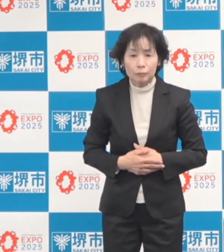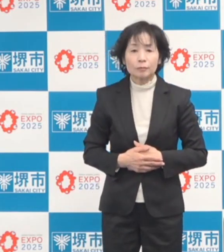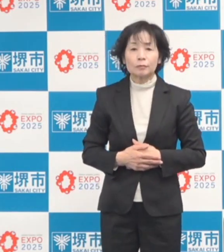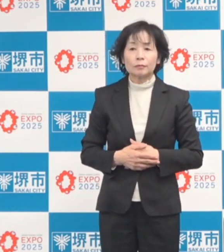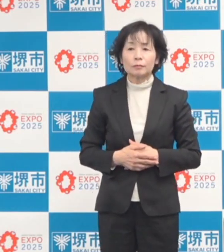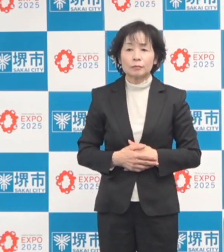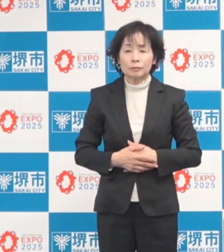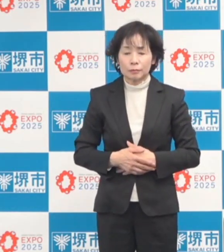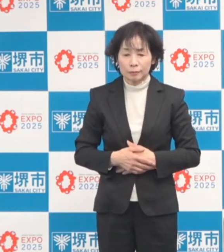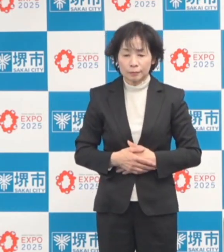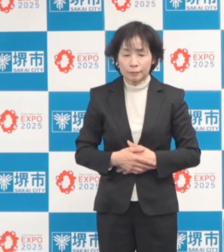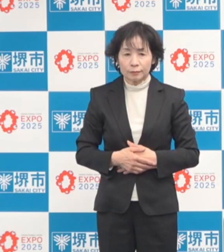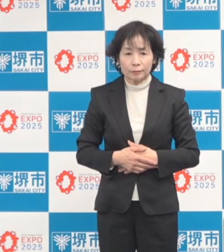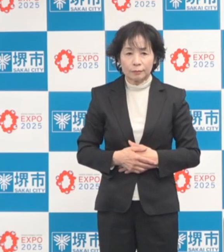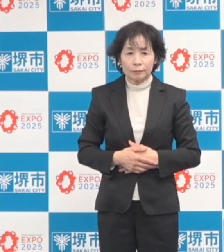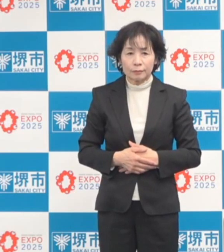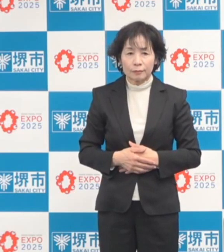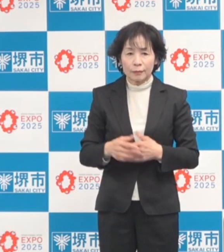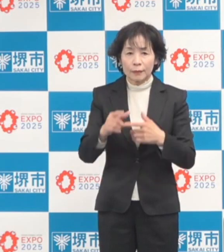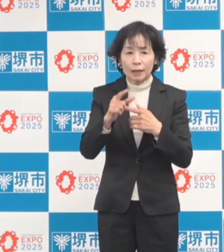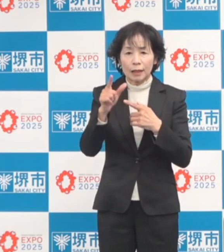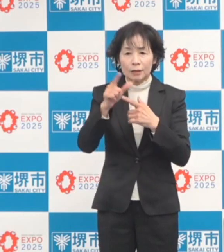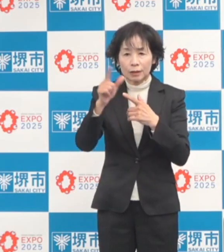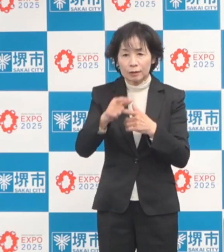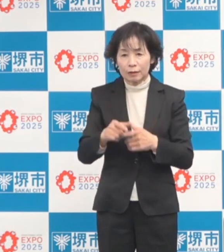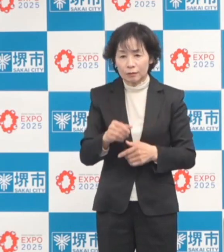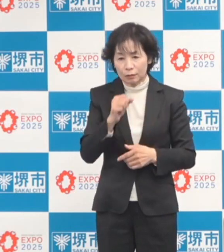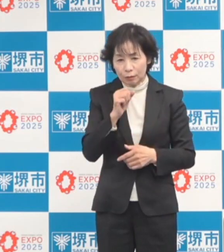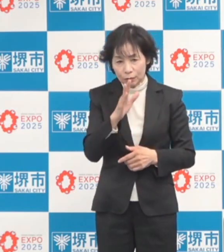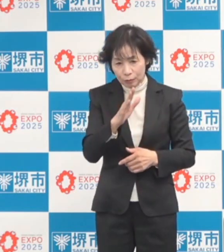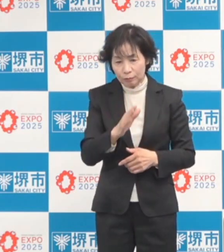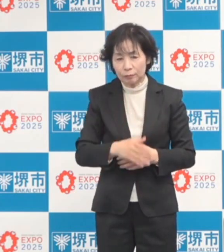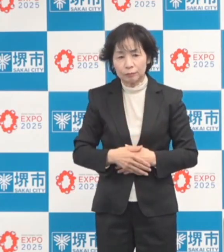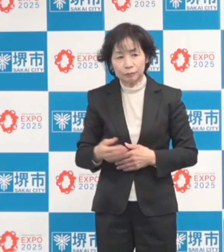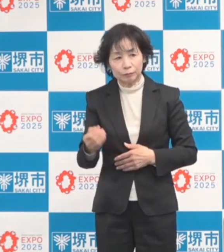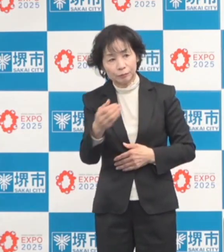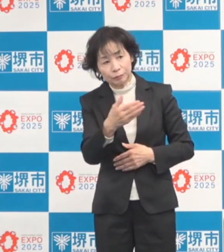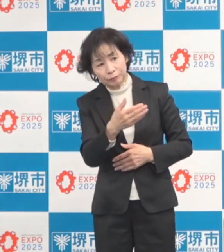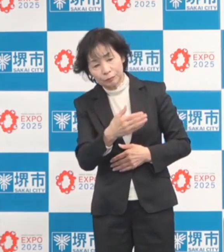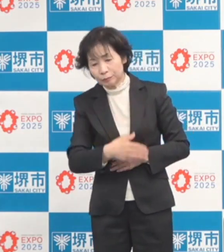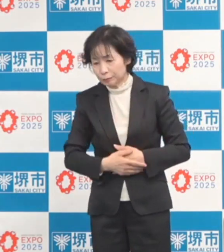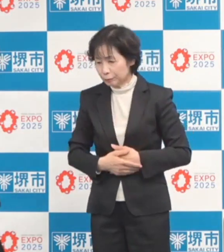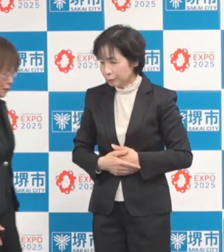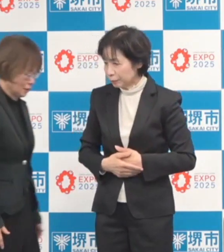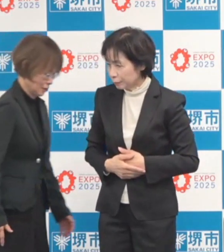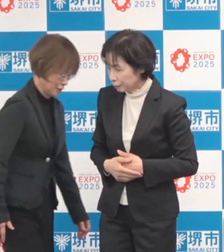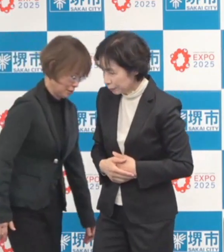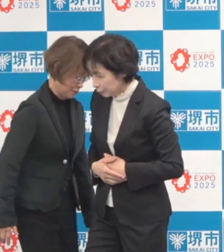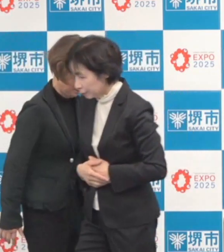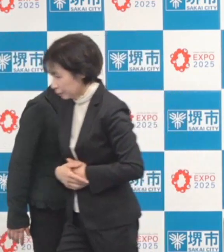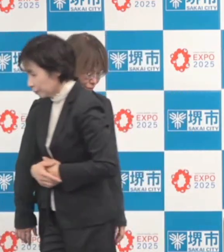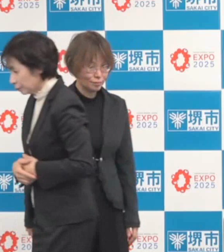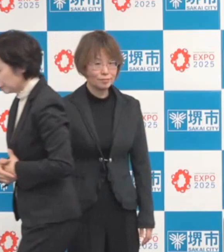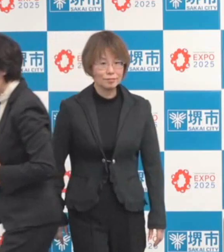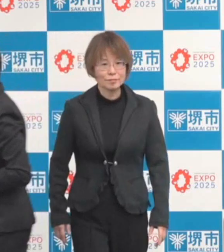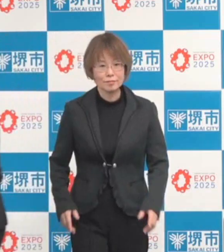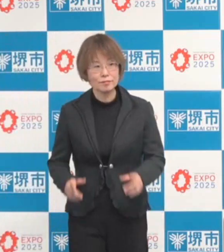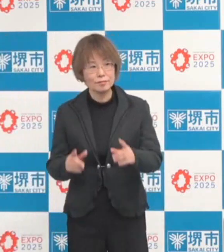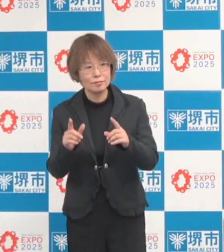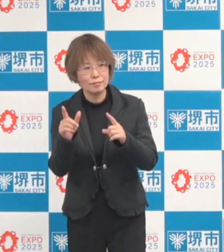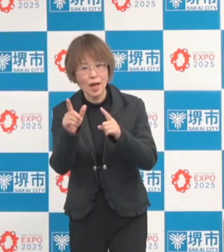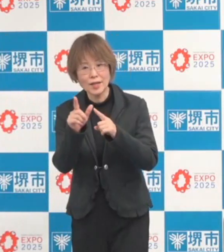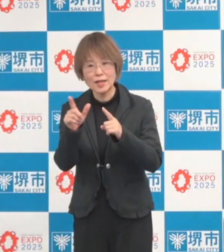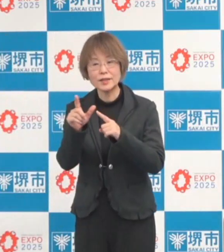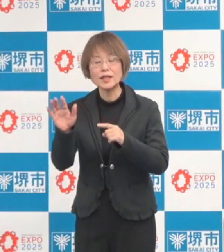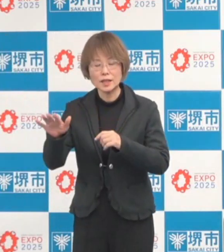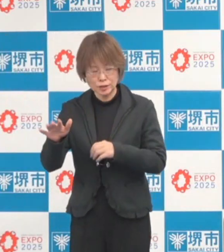NHK さんどうぞ。 すみません、 NHK の高橋です。他